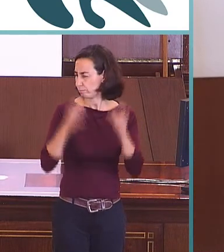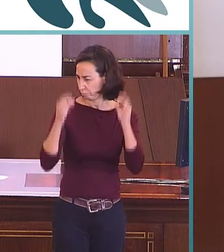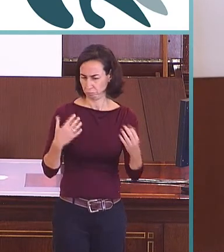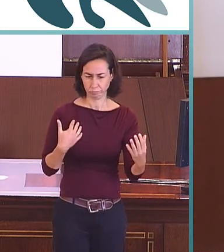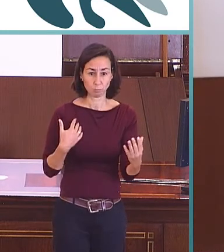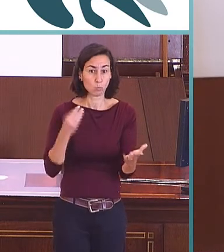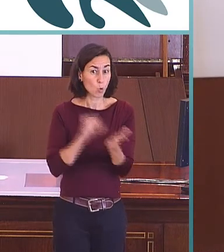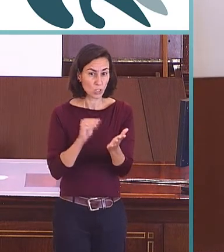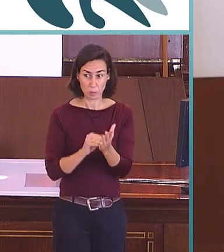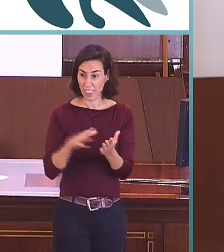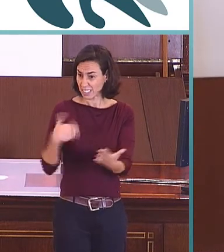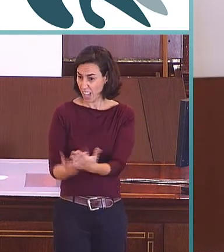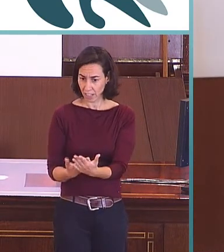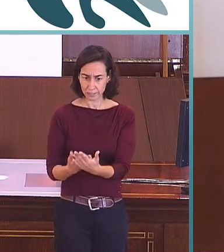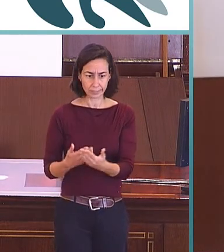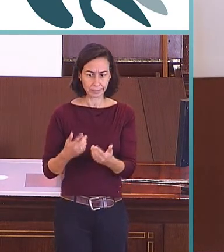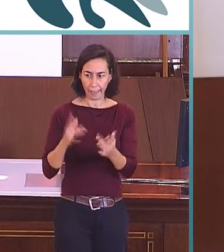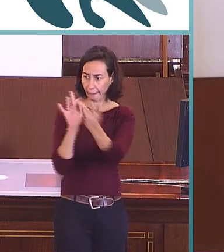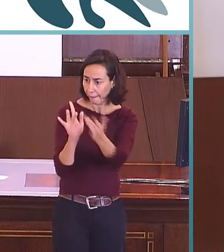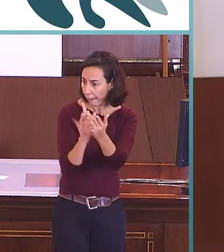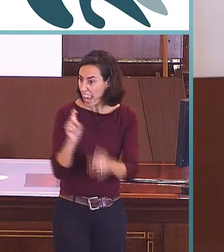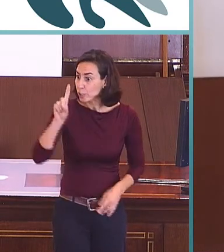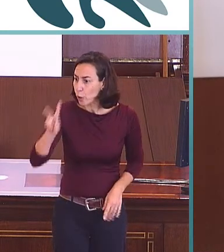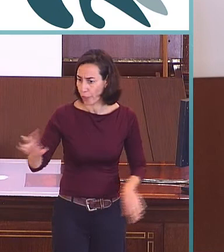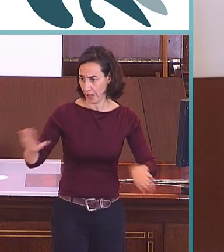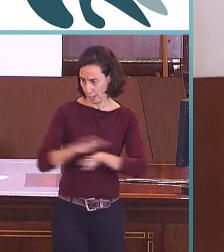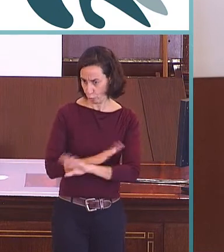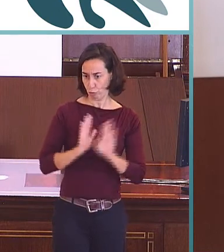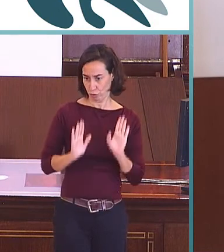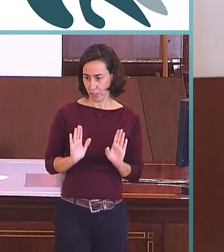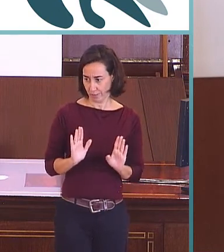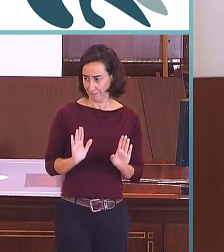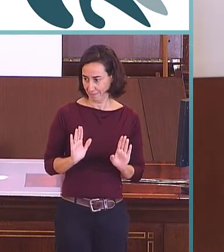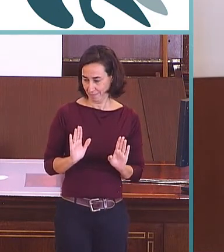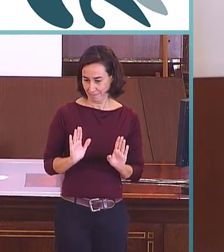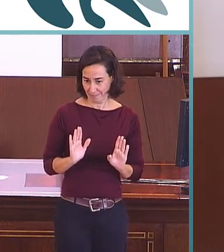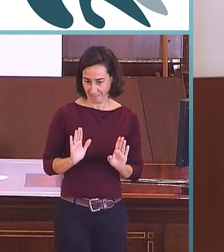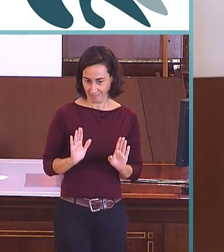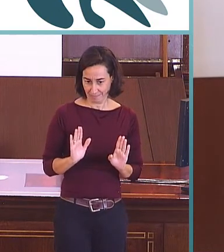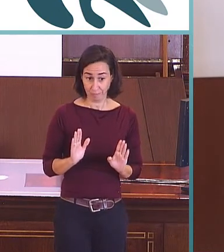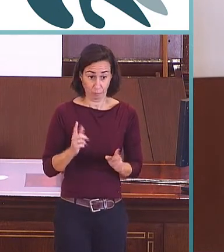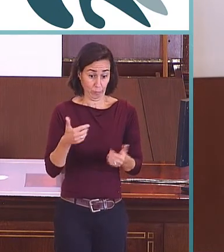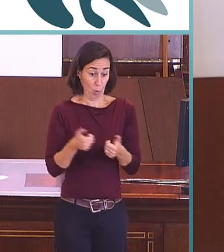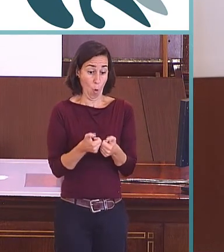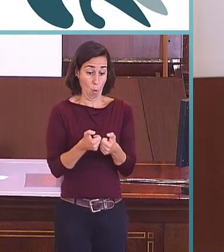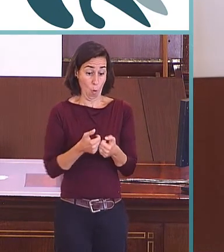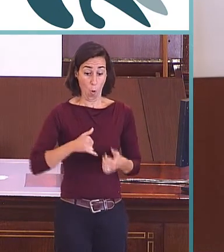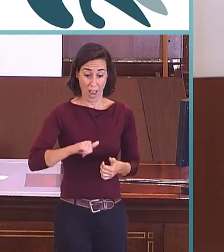las doce de la noche como digo siempre muchas veces sobre whatsapp hablando de